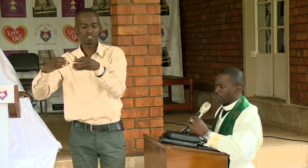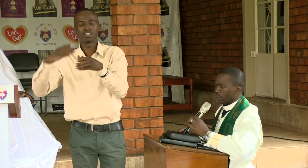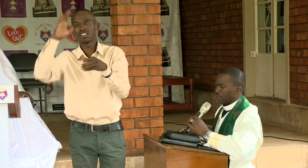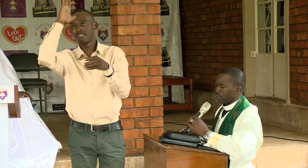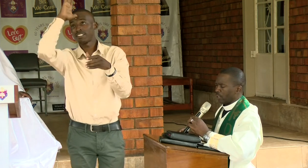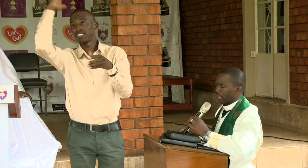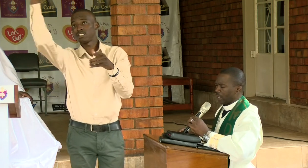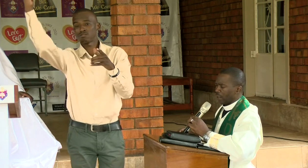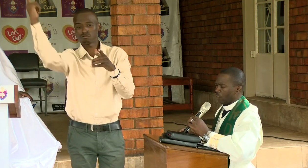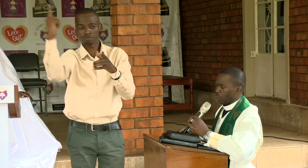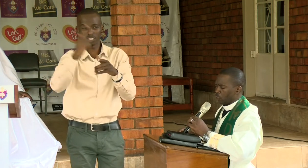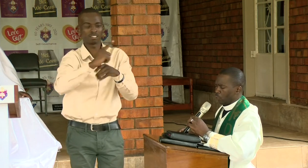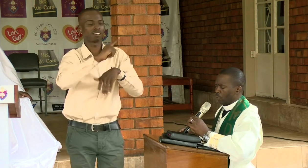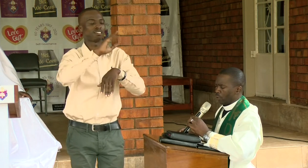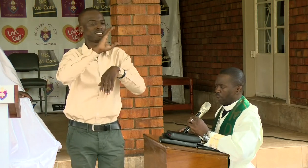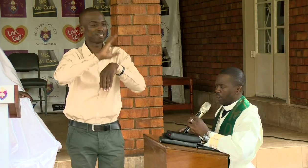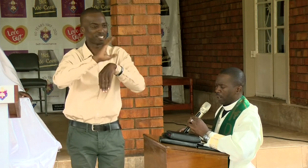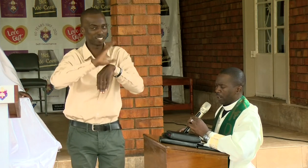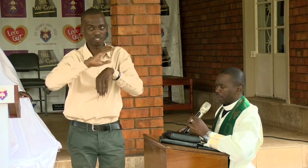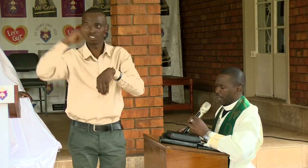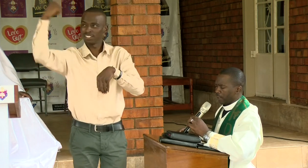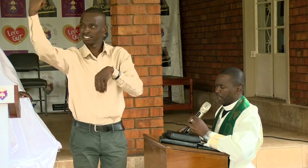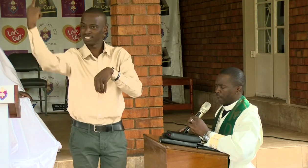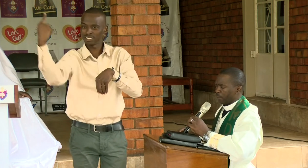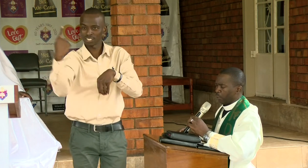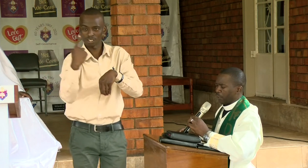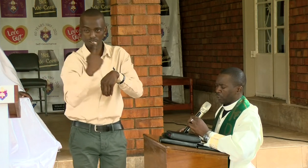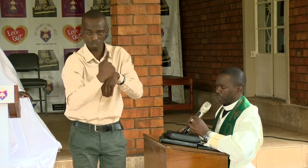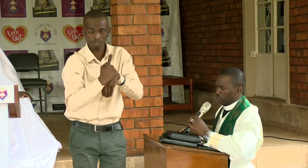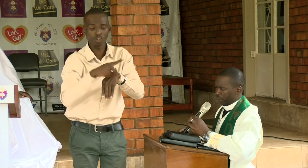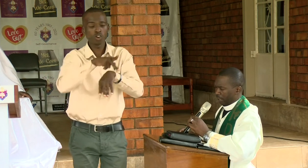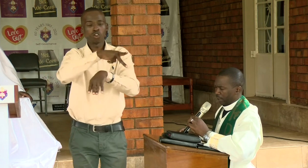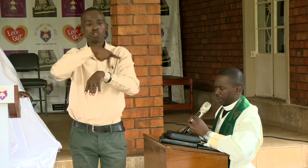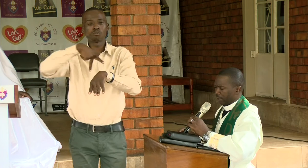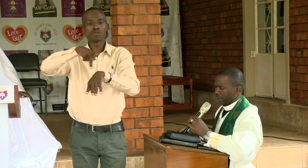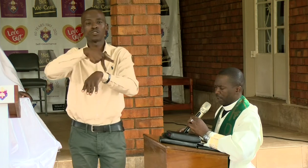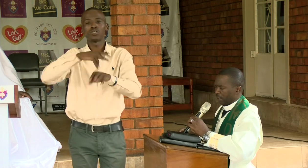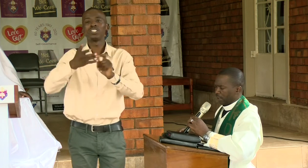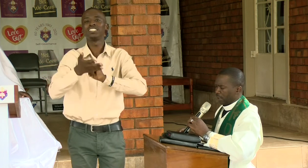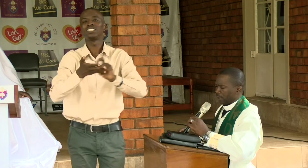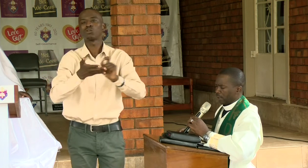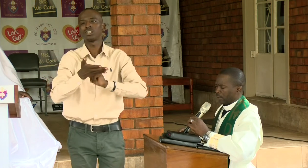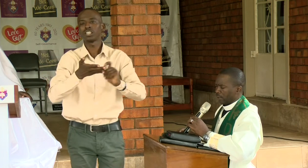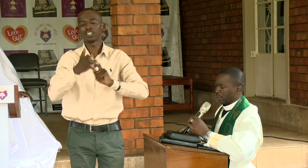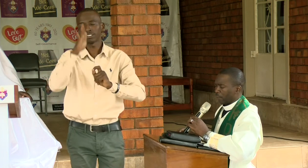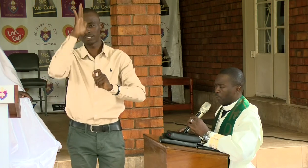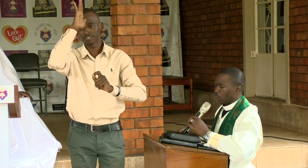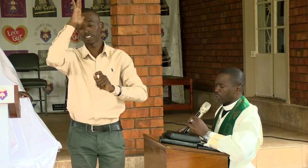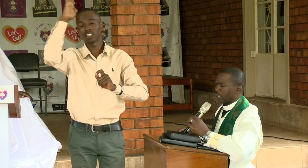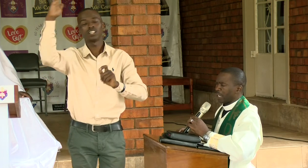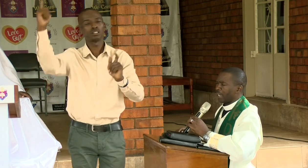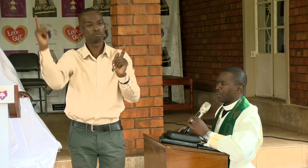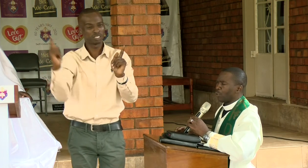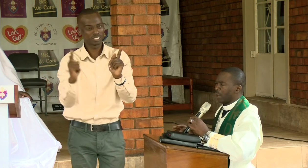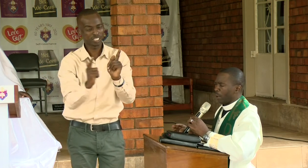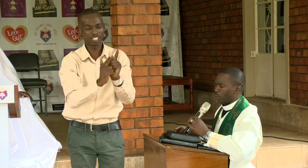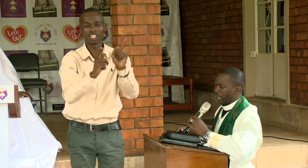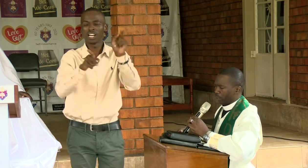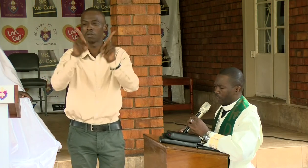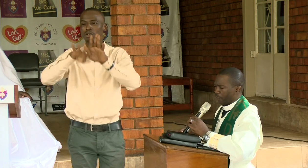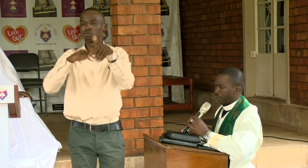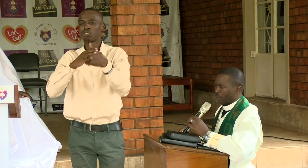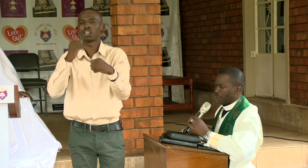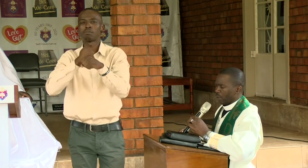yo sinkana omuddu wo taata provincial secretary kitaffe omulungi sinkana ne bonna